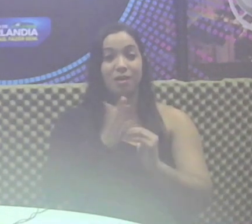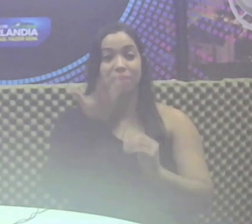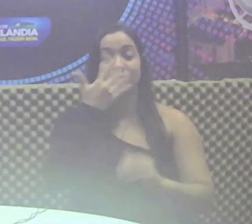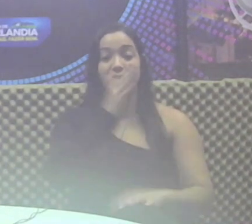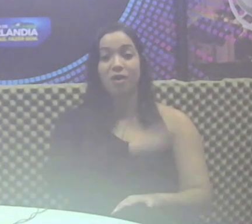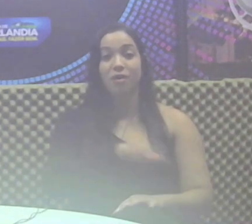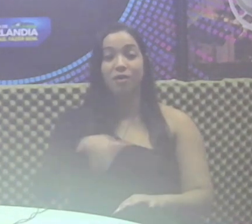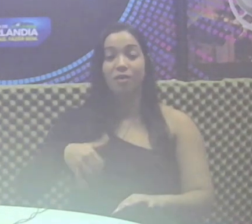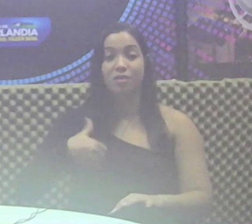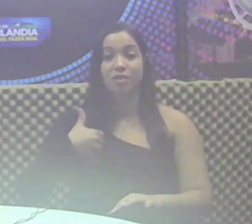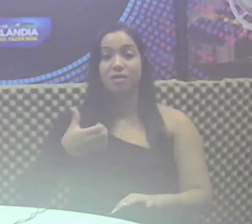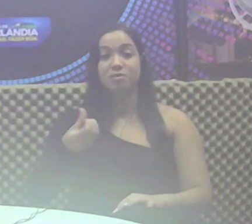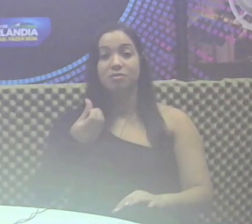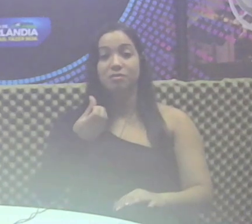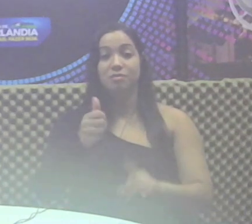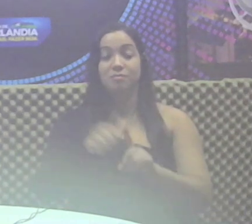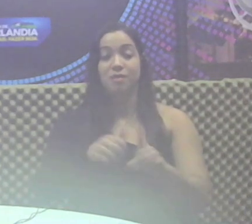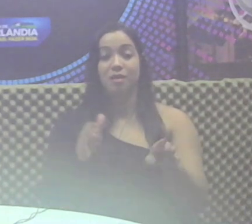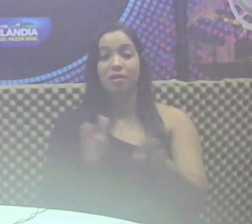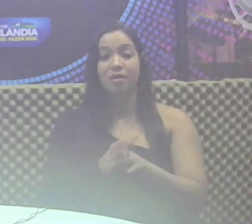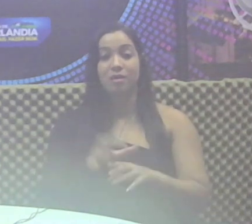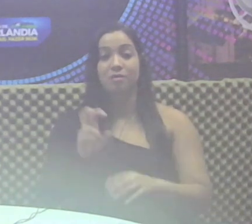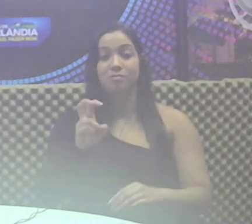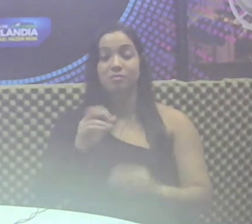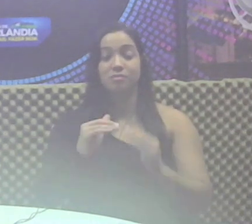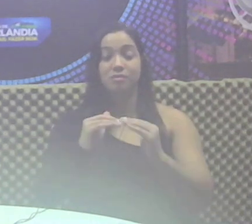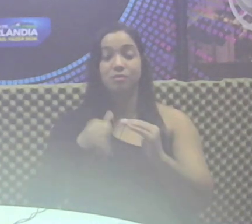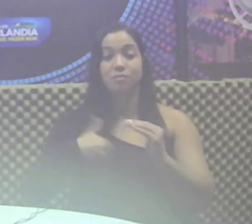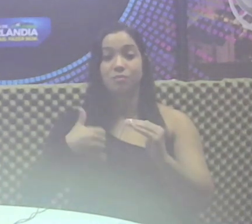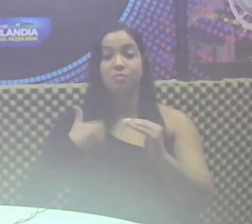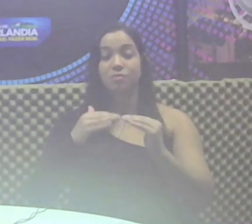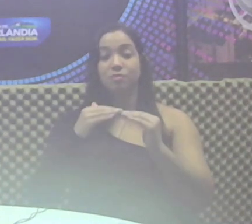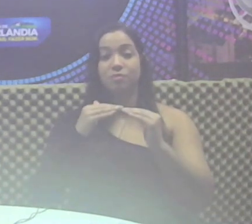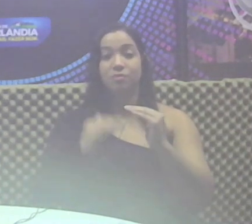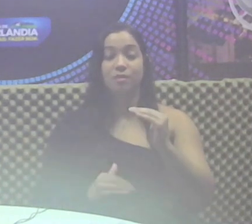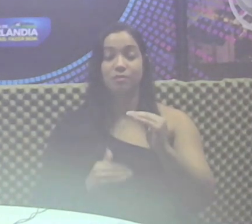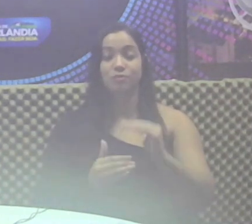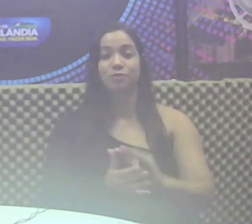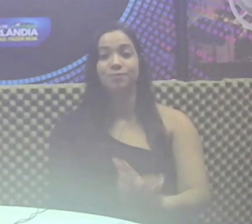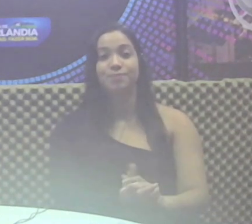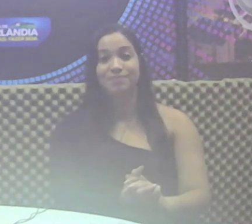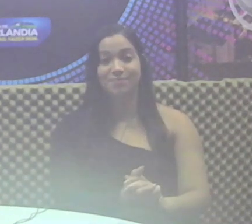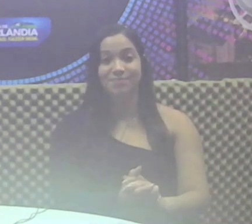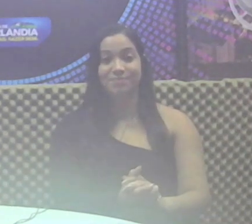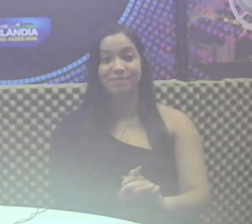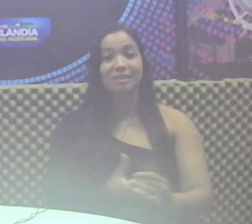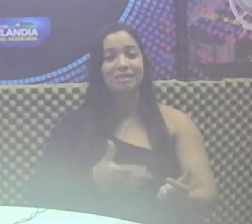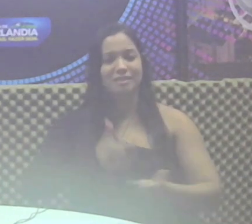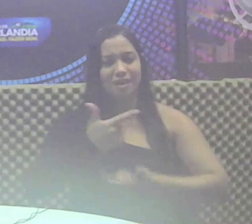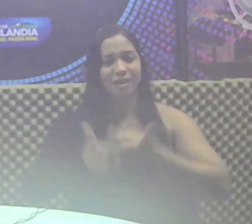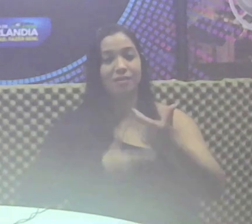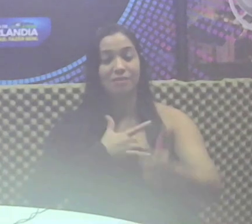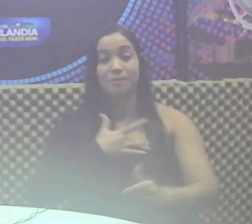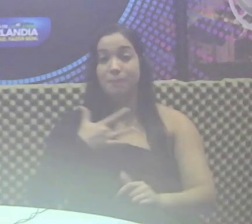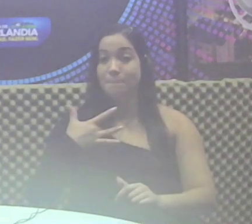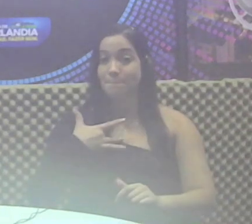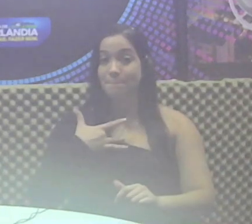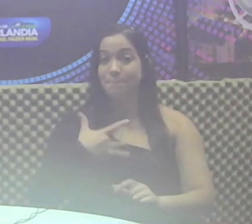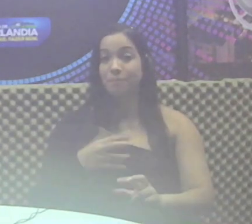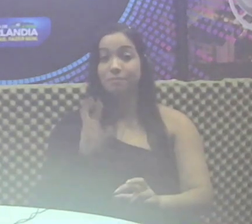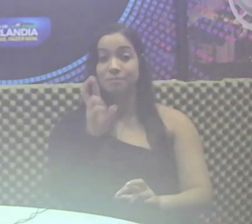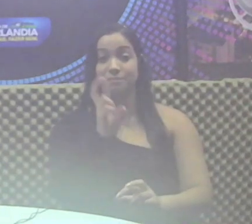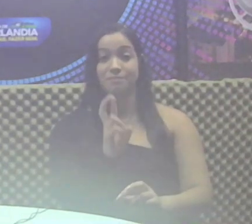de 6 meses a menores de 5 anos, 11 meses e 29 dias, trabalhadores de saúde,